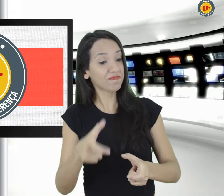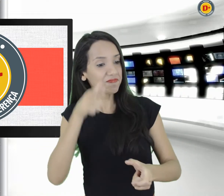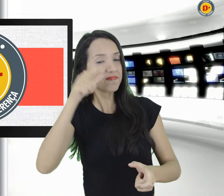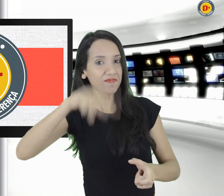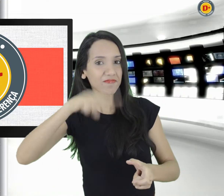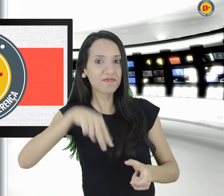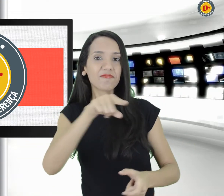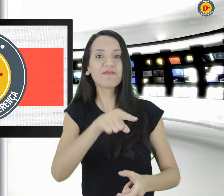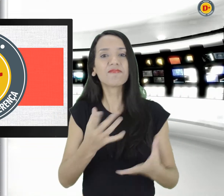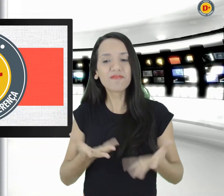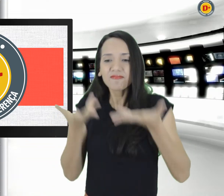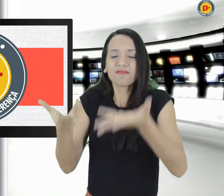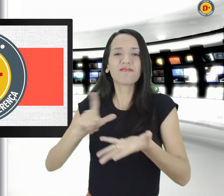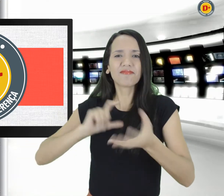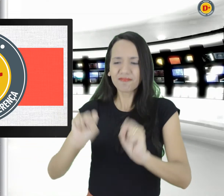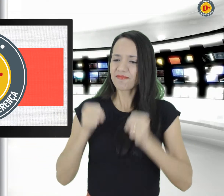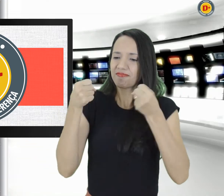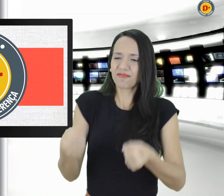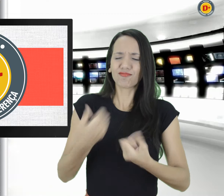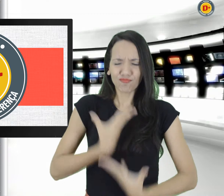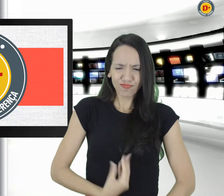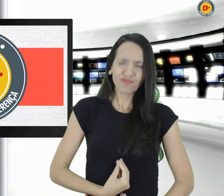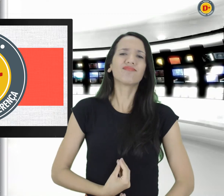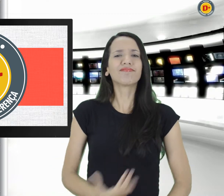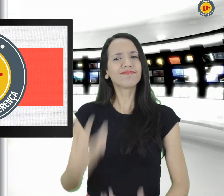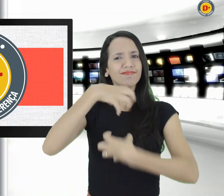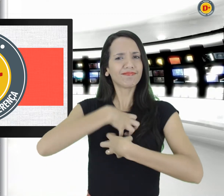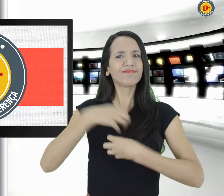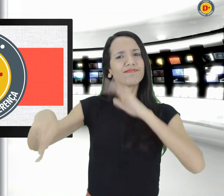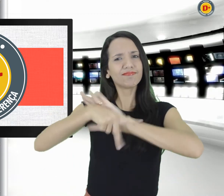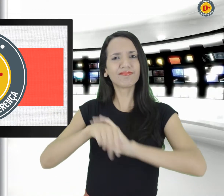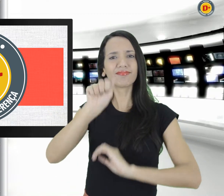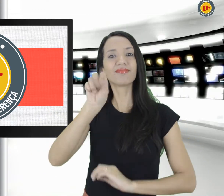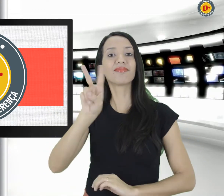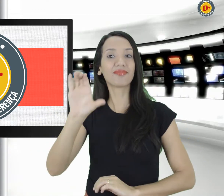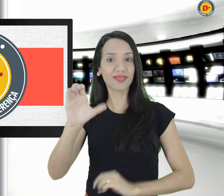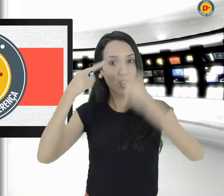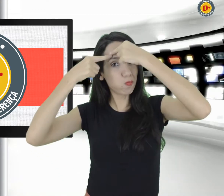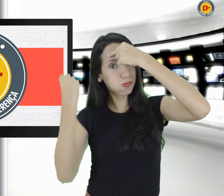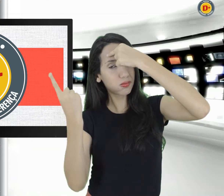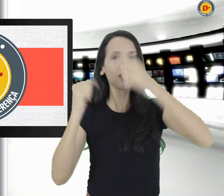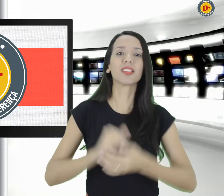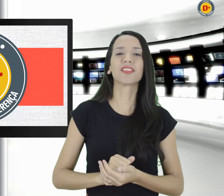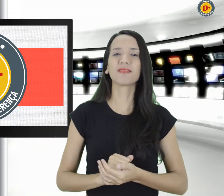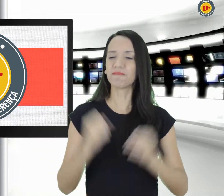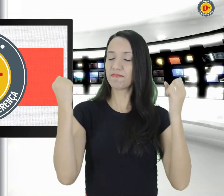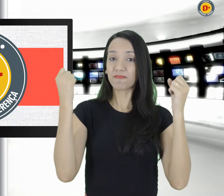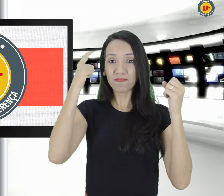ao combate da depressão e de sequelas do AVC, acidente vascular cerebral, por meio de atividades cerebrais